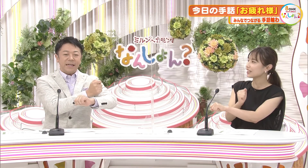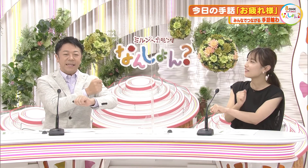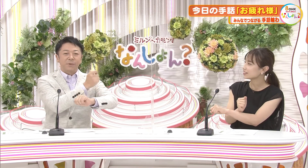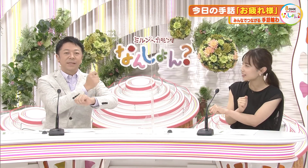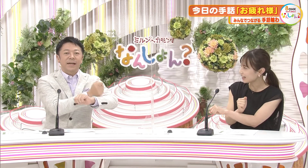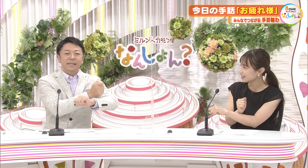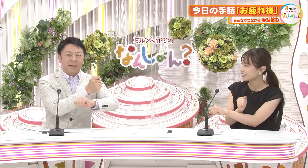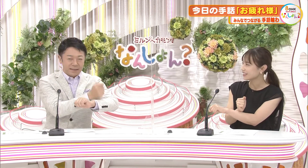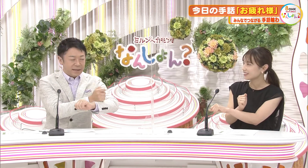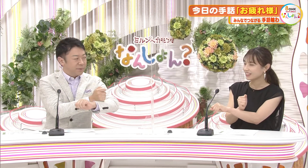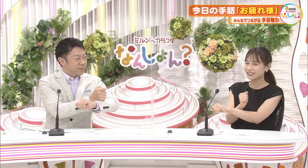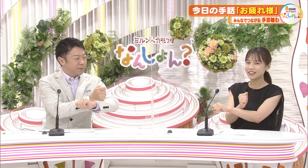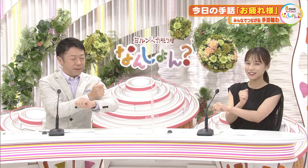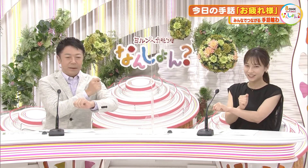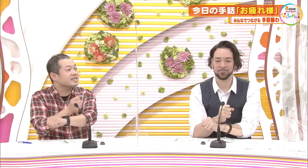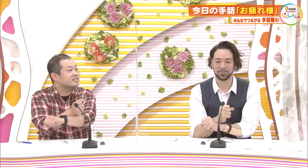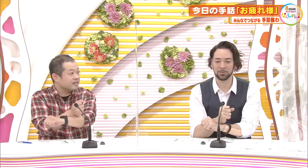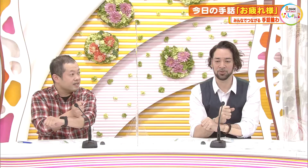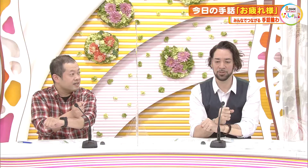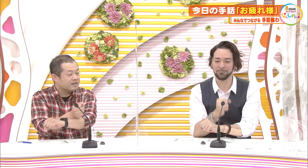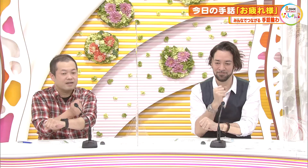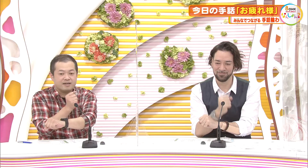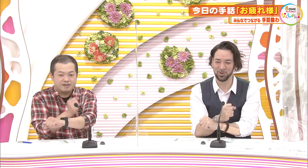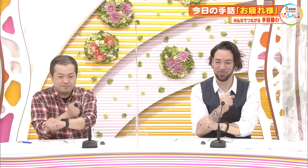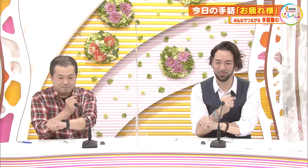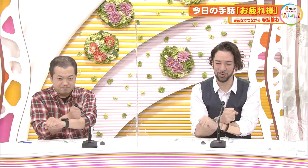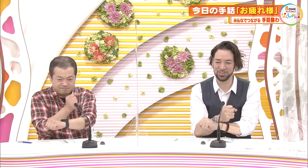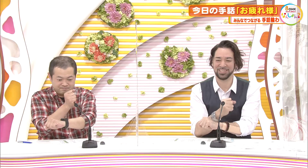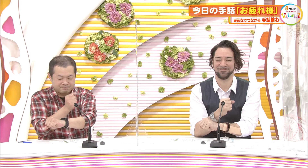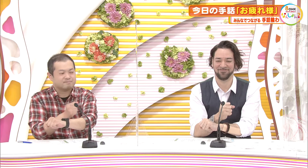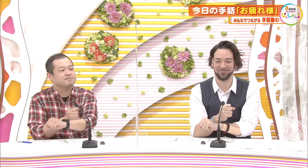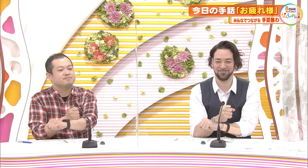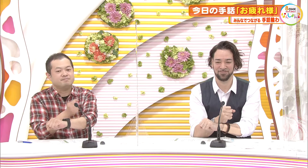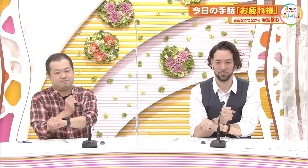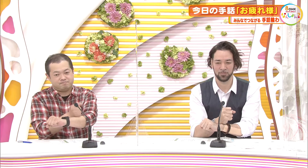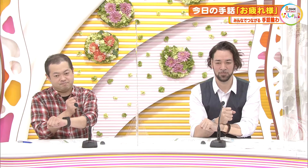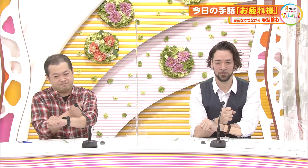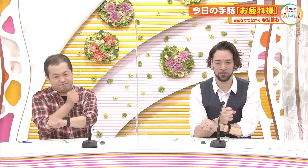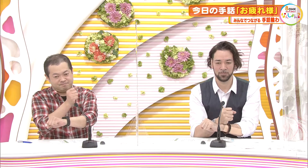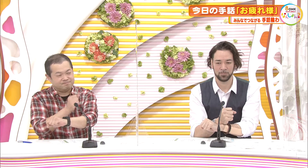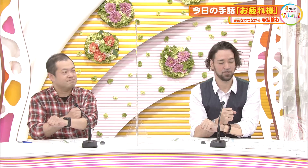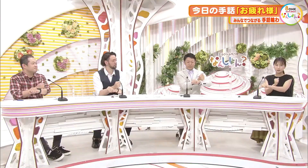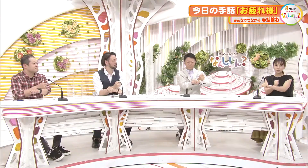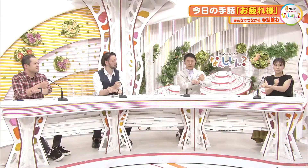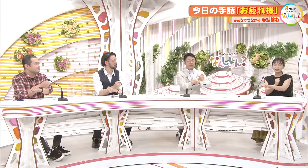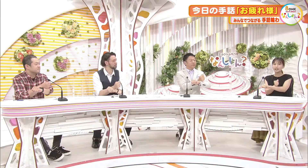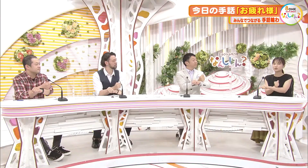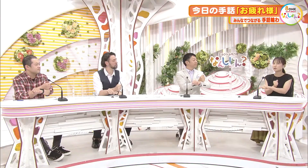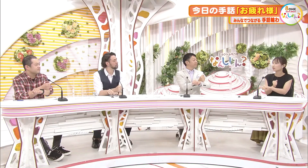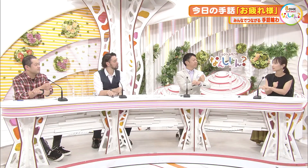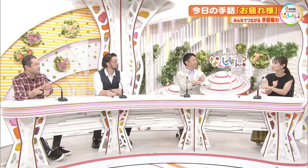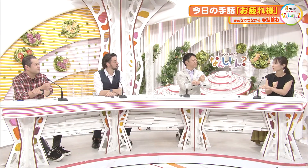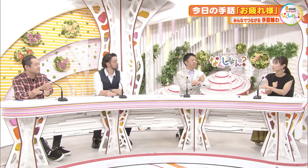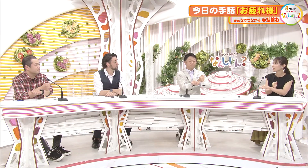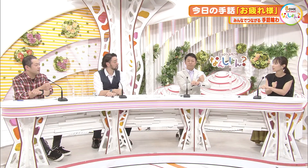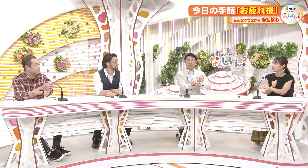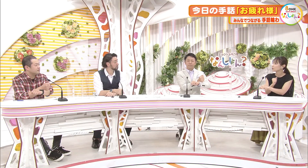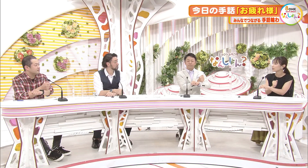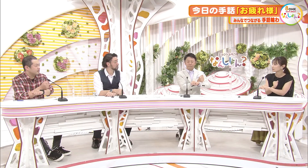お疲れ様ってい う、はい、手に対してっていう意味はあるんですね。仕事終わりだったりこう手伝いをしてもらった時のねぎらいの意味で使う